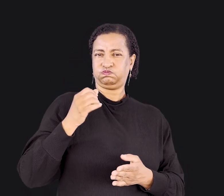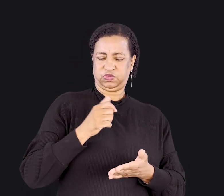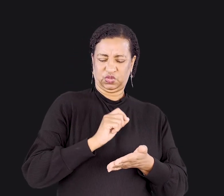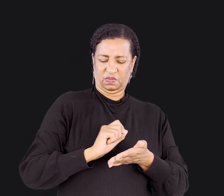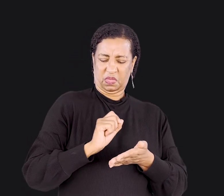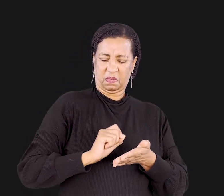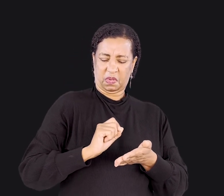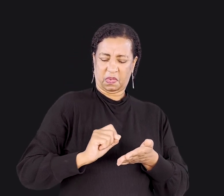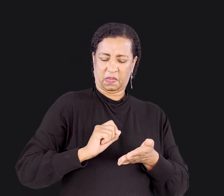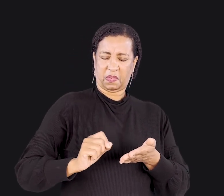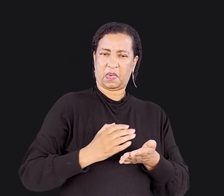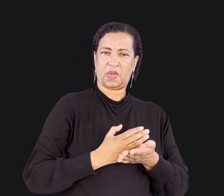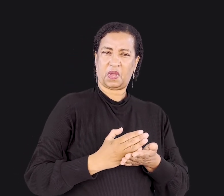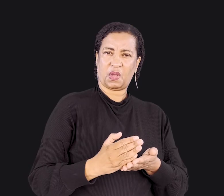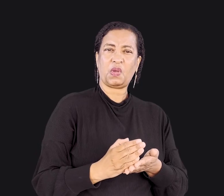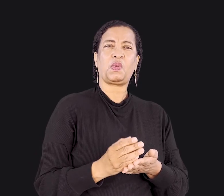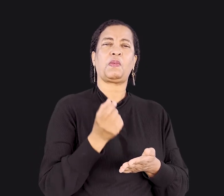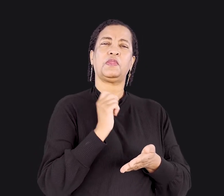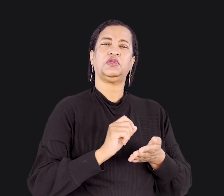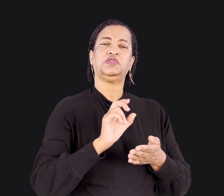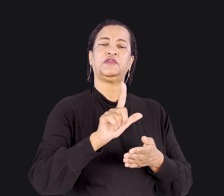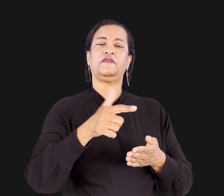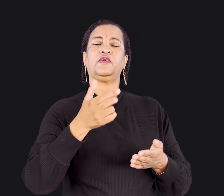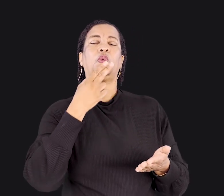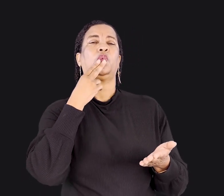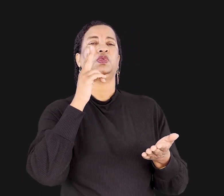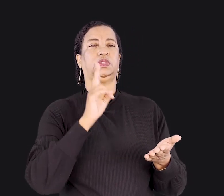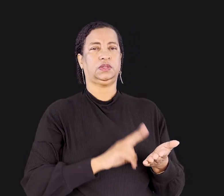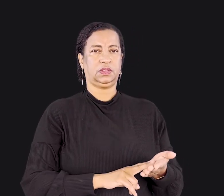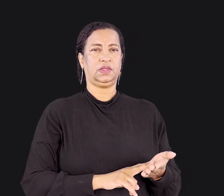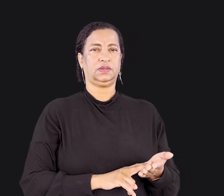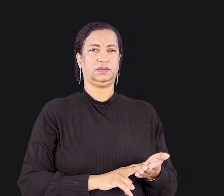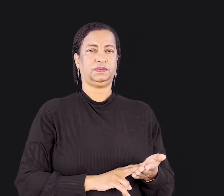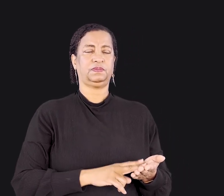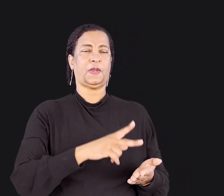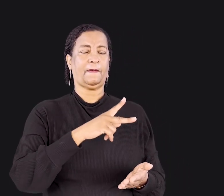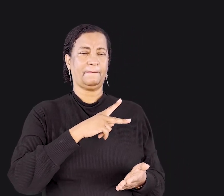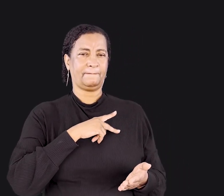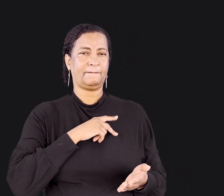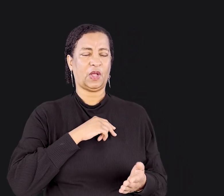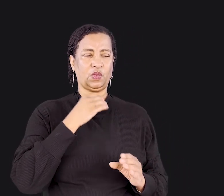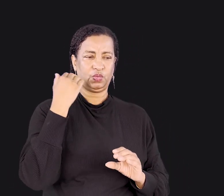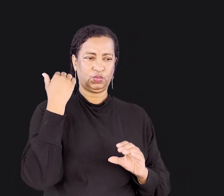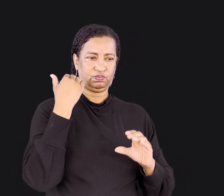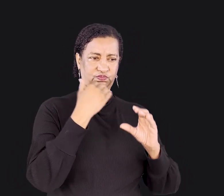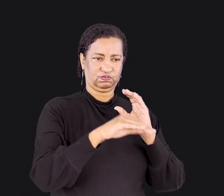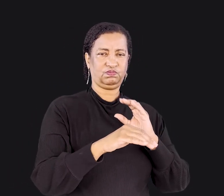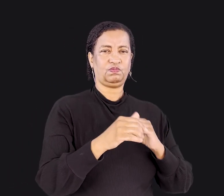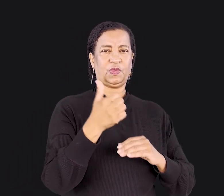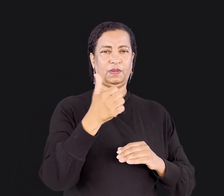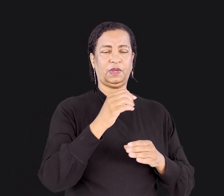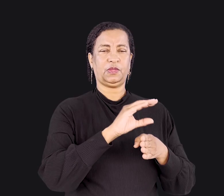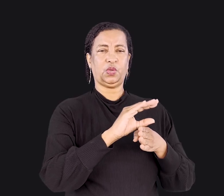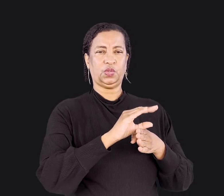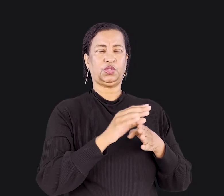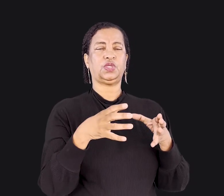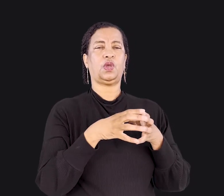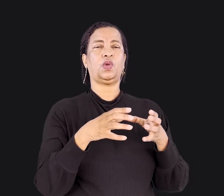e começou a escrever outra carta. Paulo endereçou a primeira carta aos coríntios ao grupo na cidade que